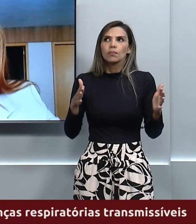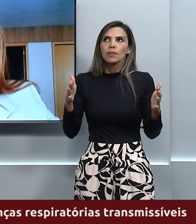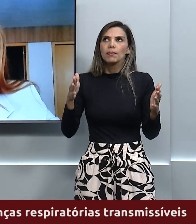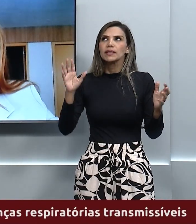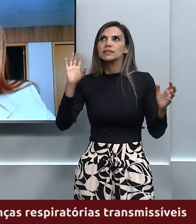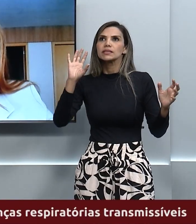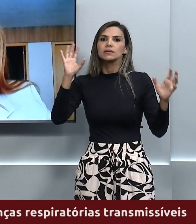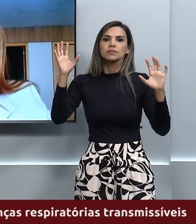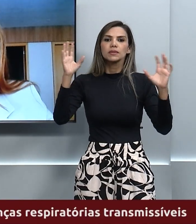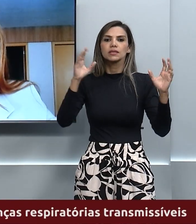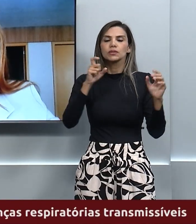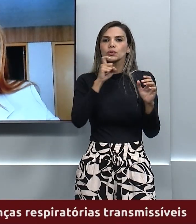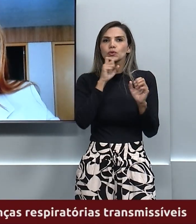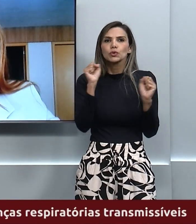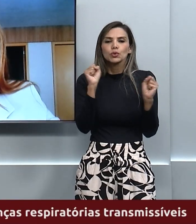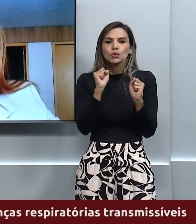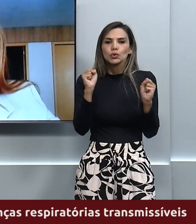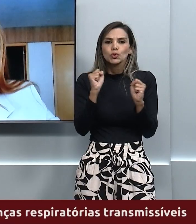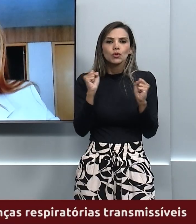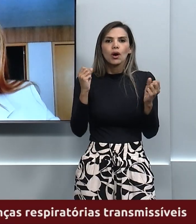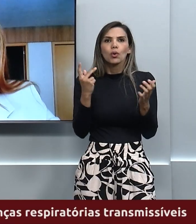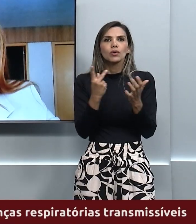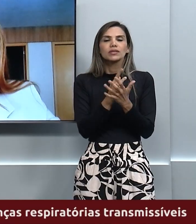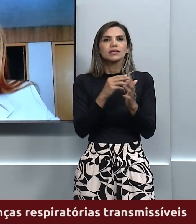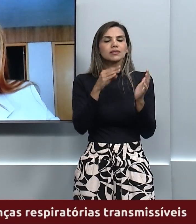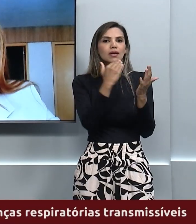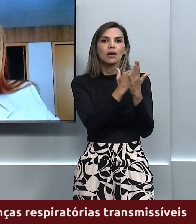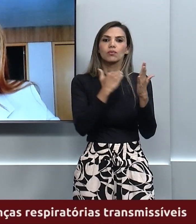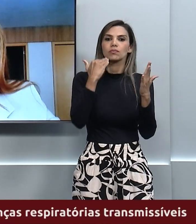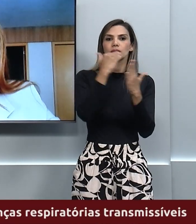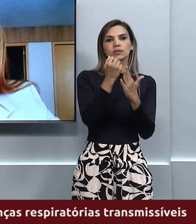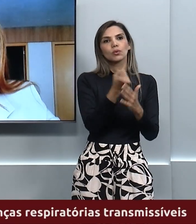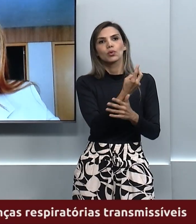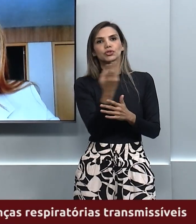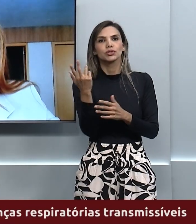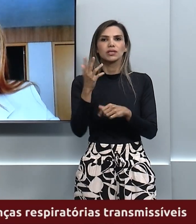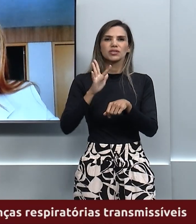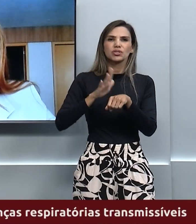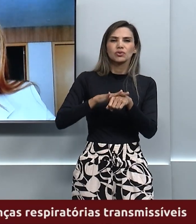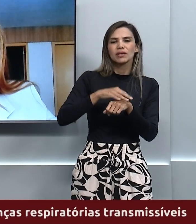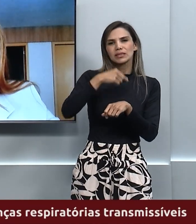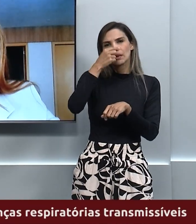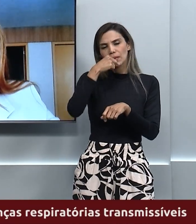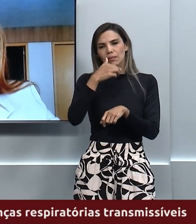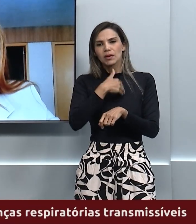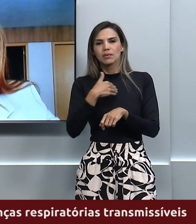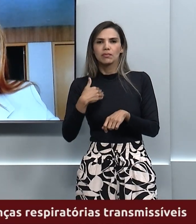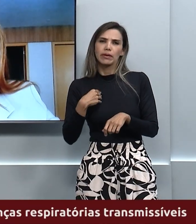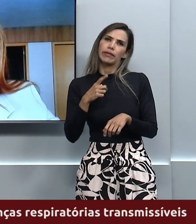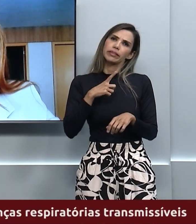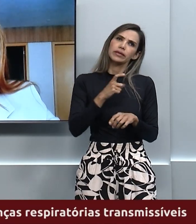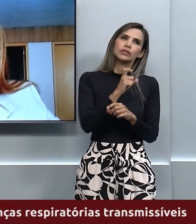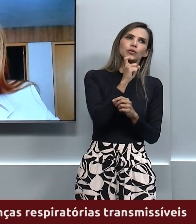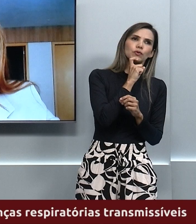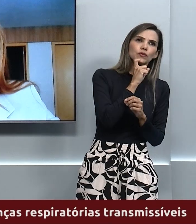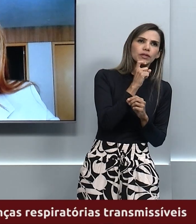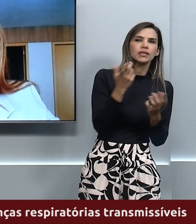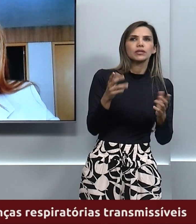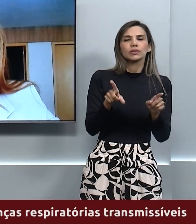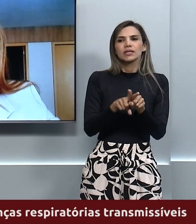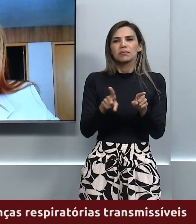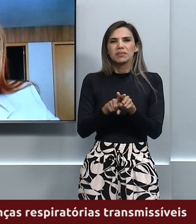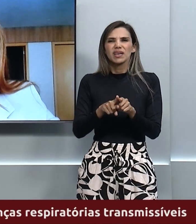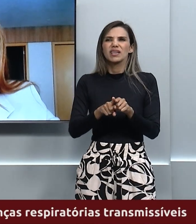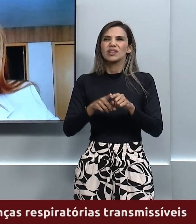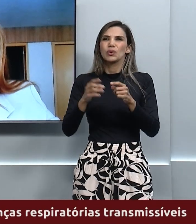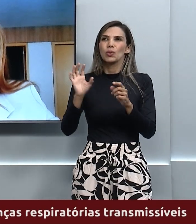esse aumento de doenças respiratórias. Eu falei algumas coisas aqui, né? O frio, a baixa umidade, muitas vezes as pessoas mais